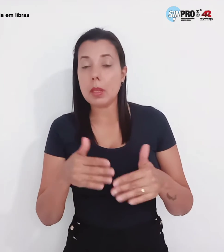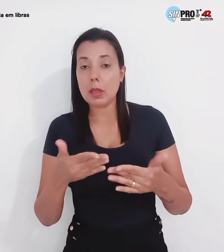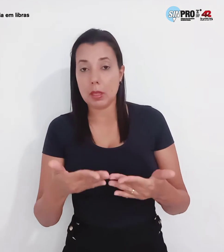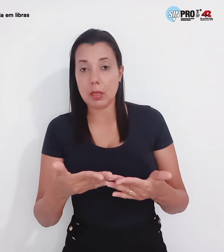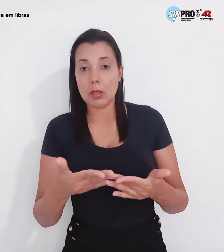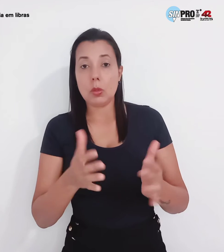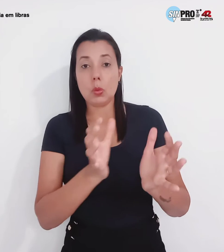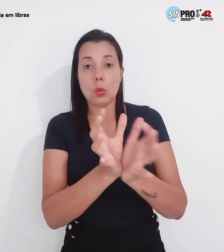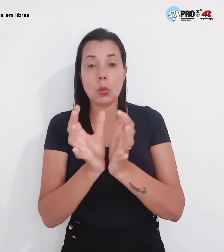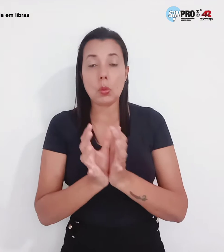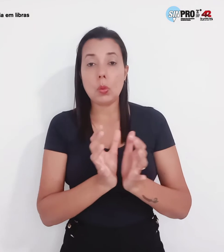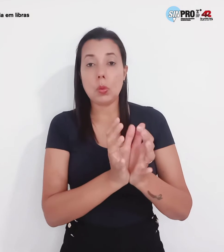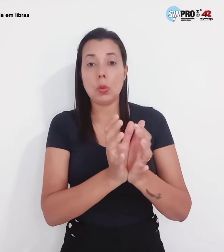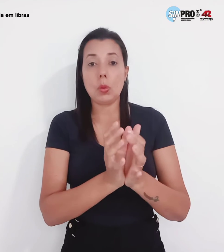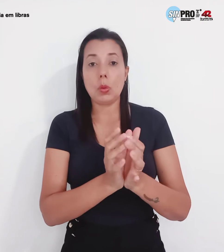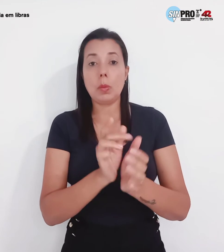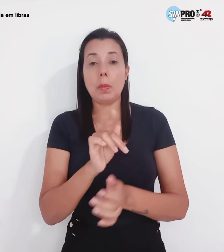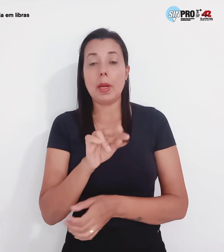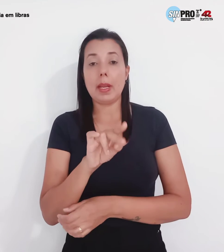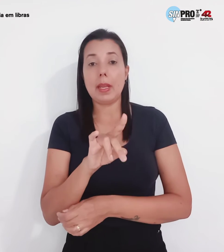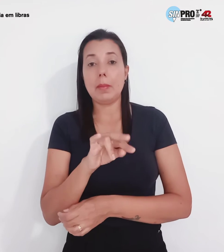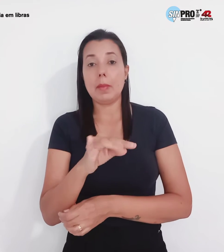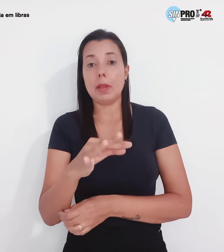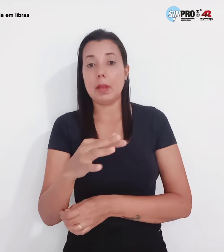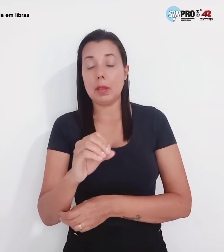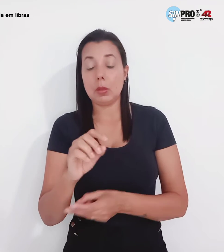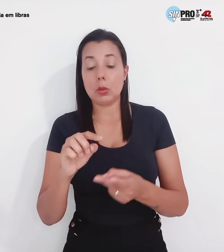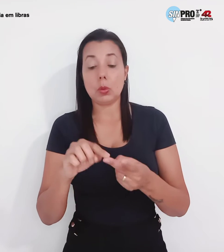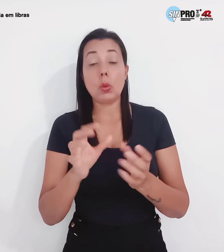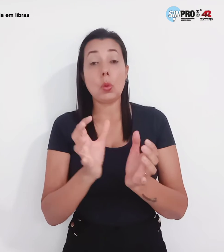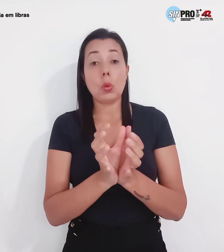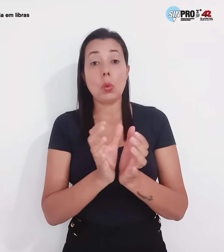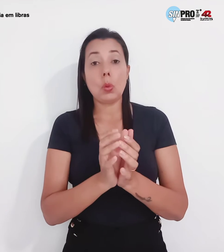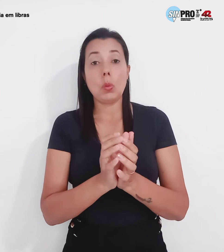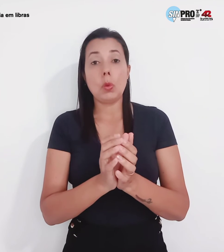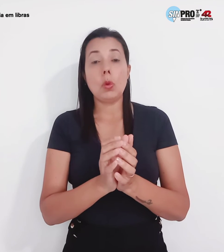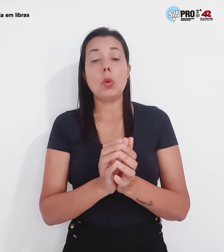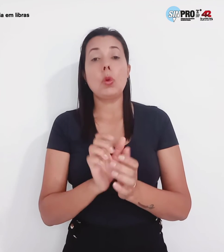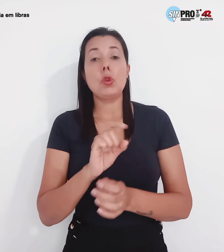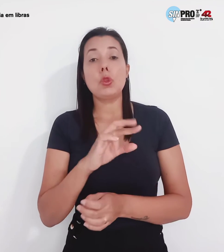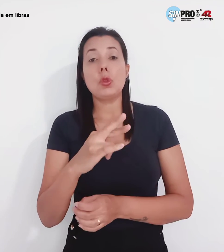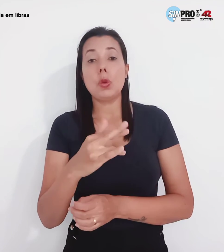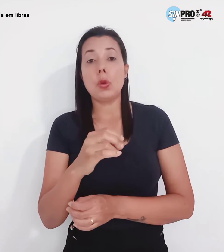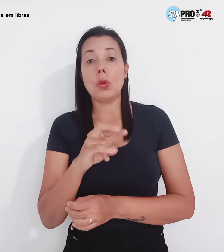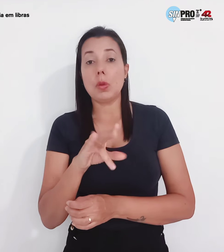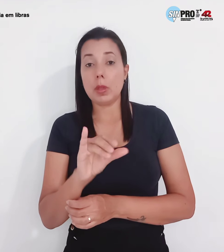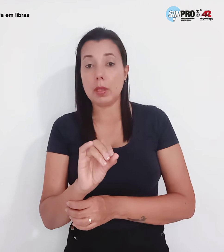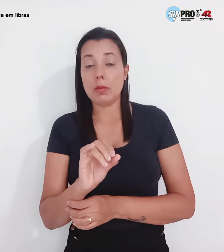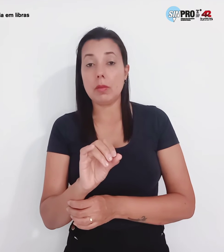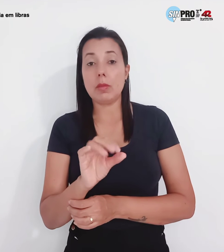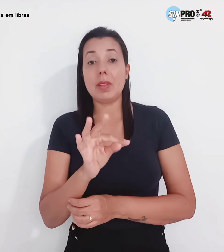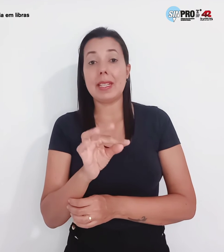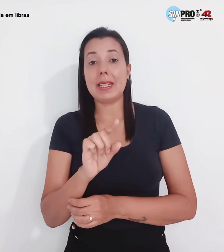Grupo Paepalantos, Grupo Choro Livre, Tambor de Crioula